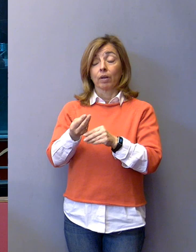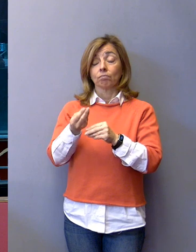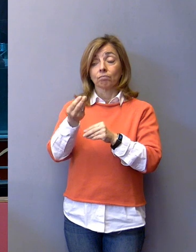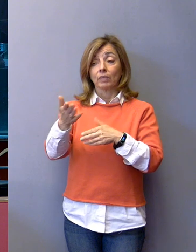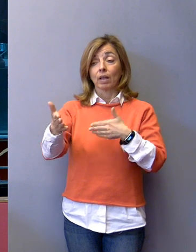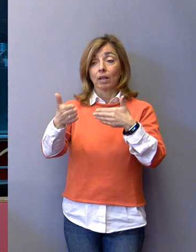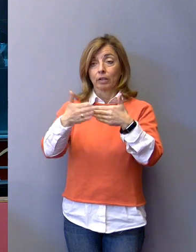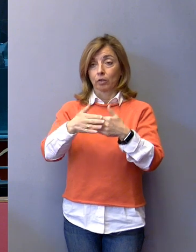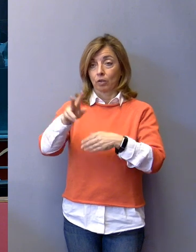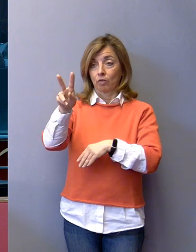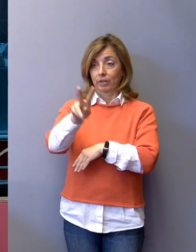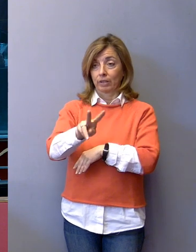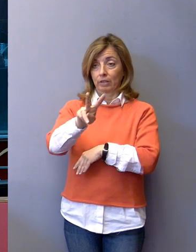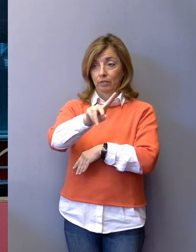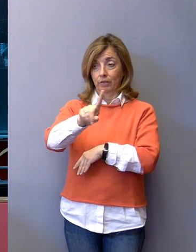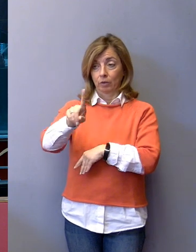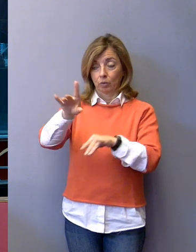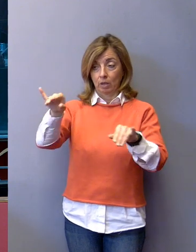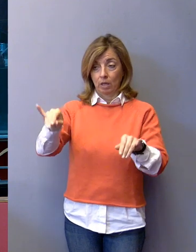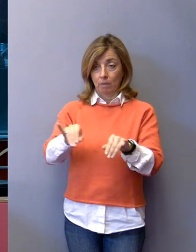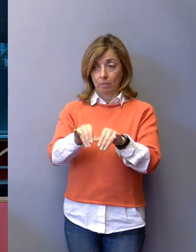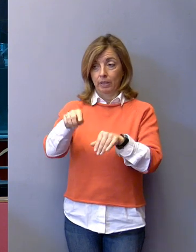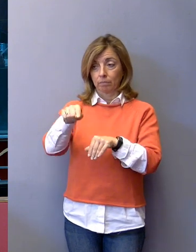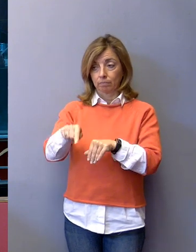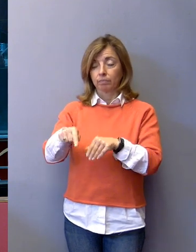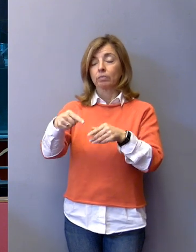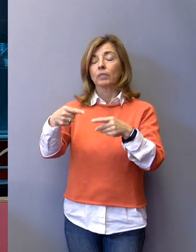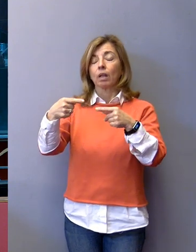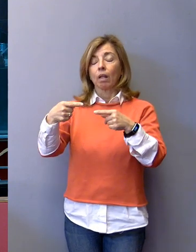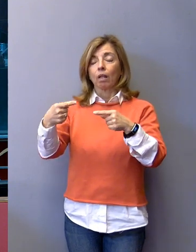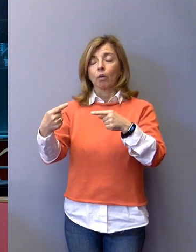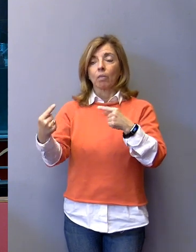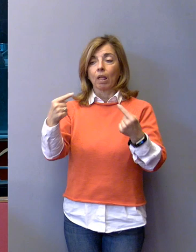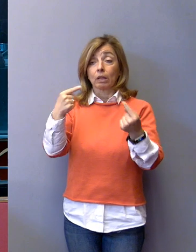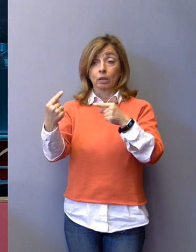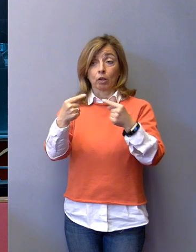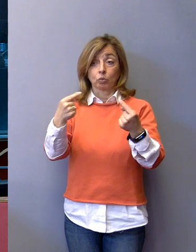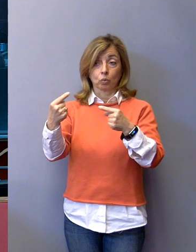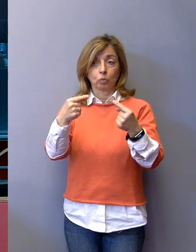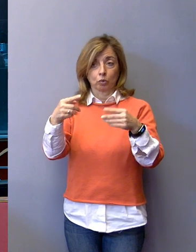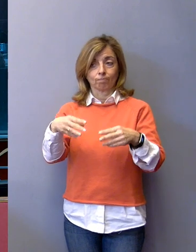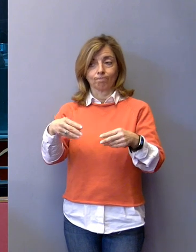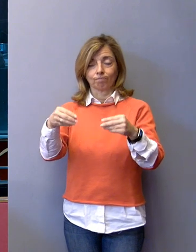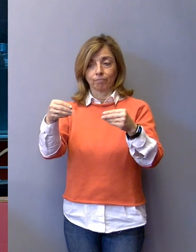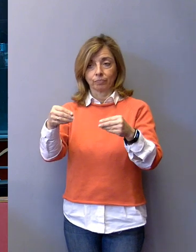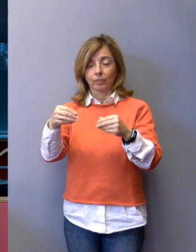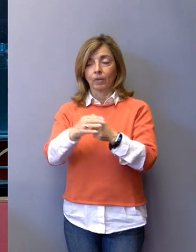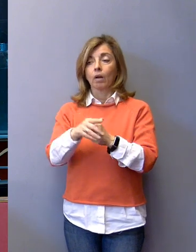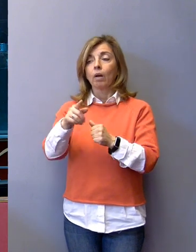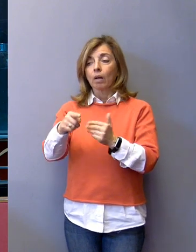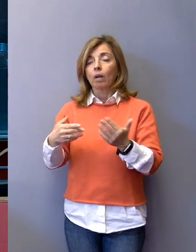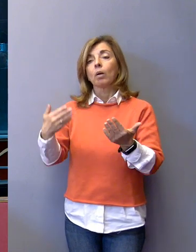aprile si è aperta una discussione in seno alla conferenza capigruppo dove era stata proposta